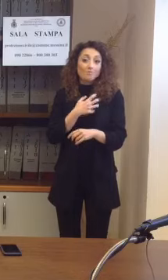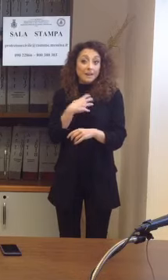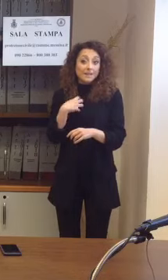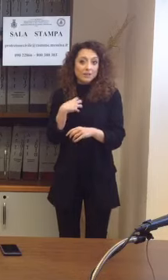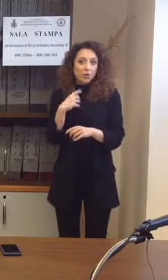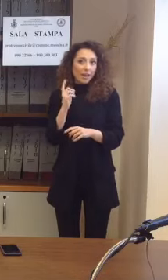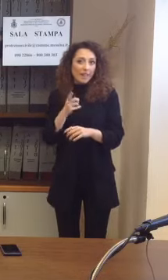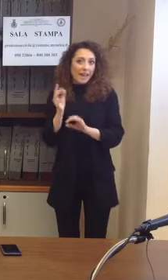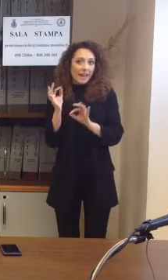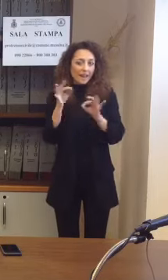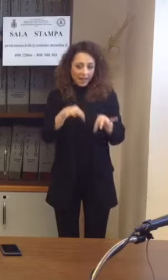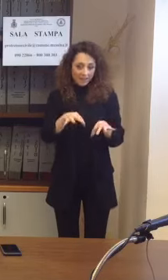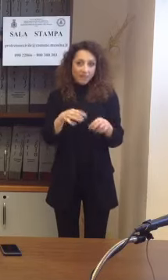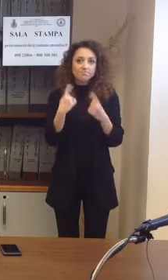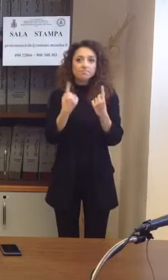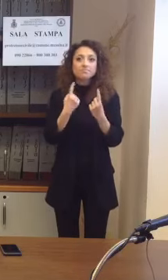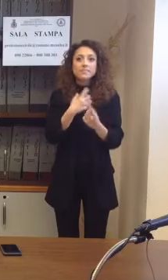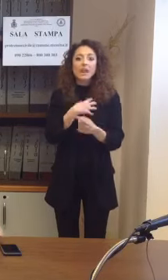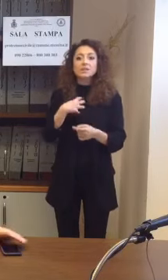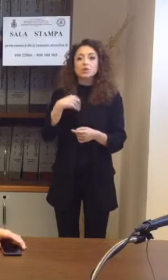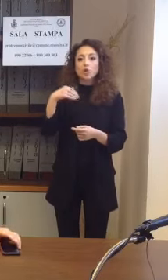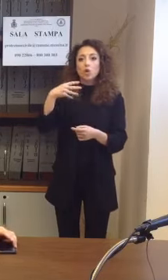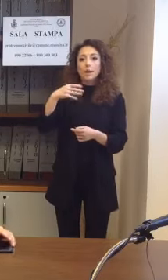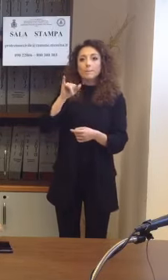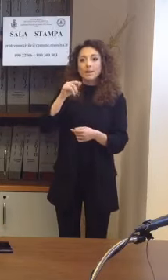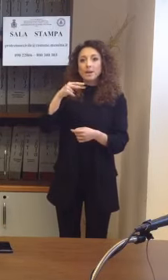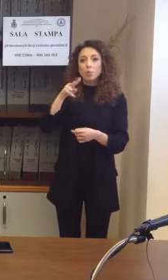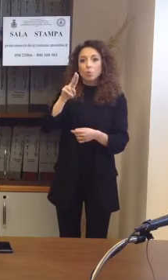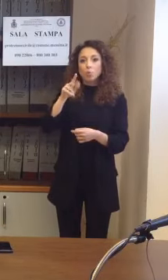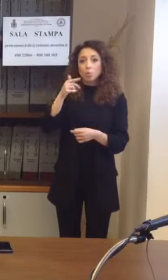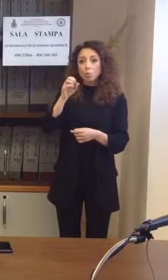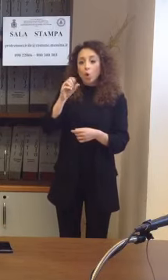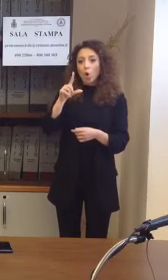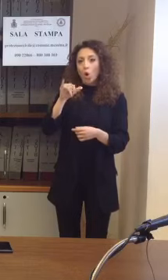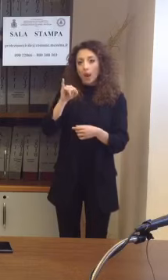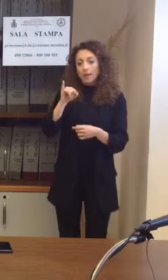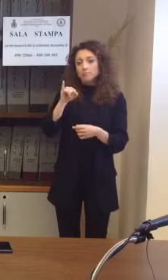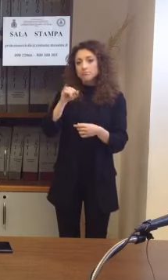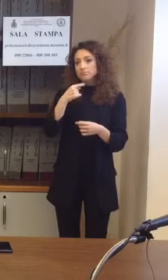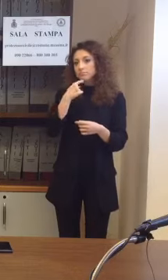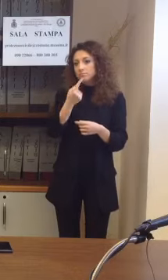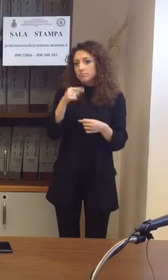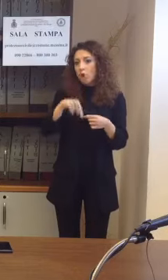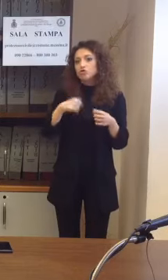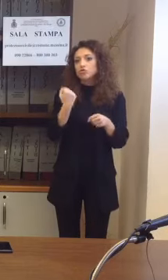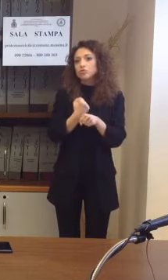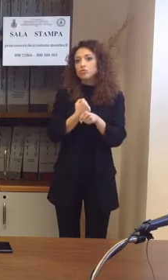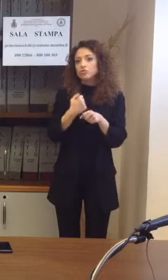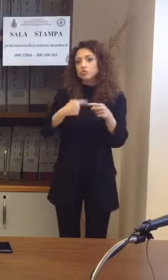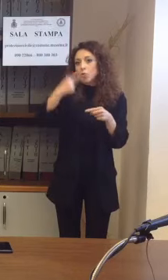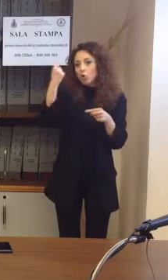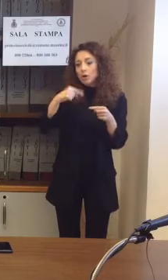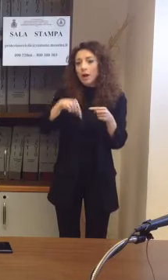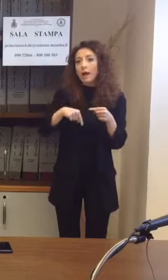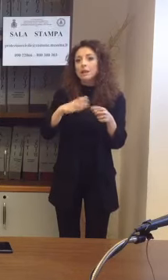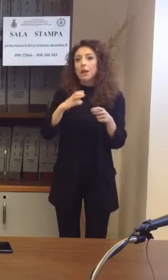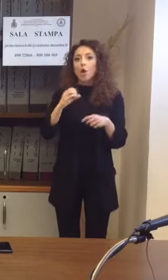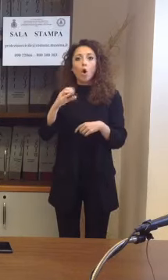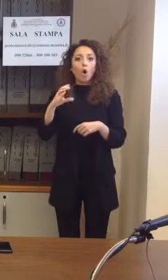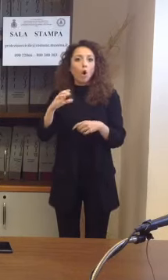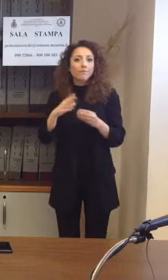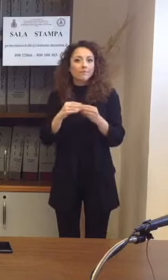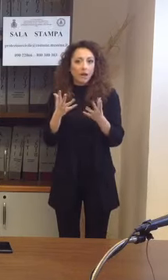aspettando l'assessore Minutoli che ci farà il punto della situazione, delle attività che sono state svolte oggi qui al